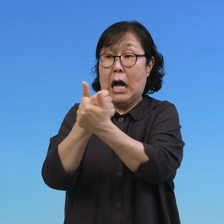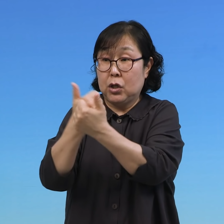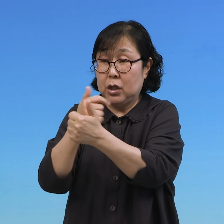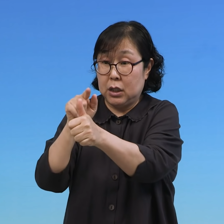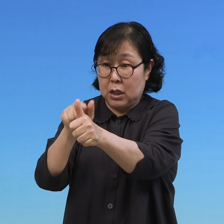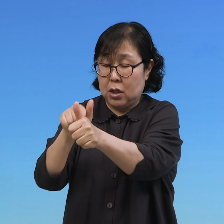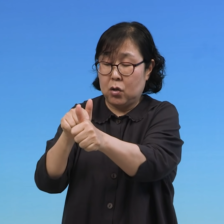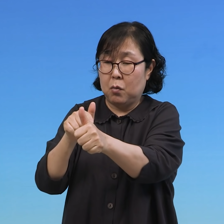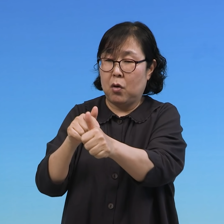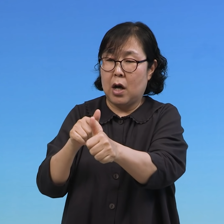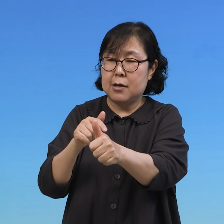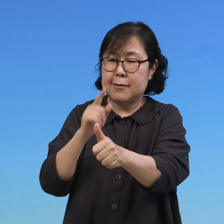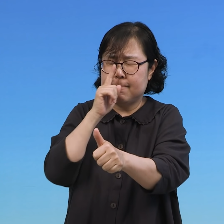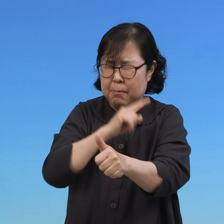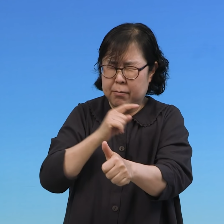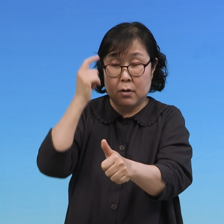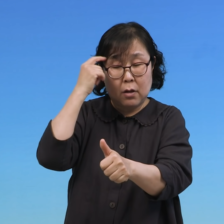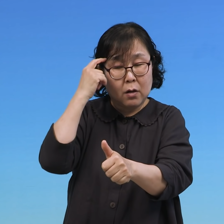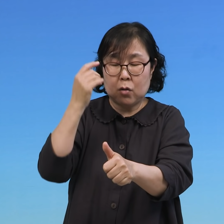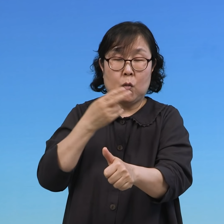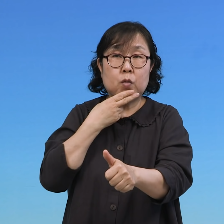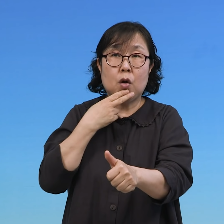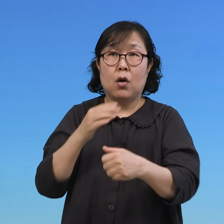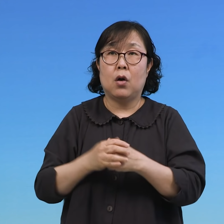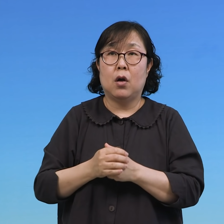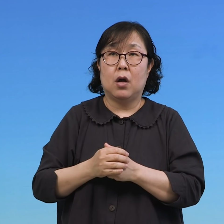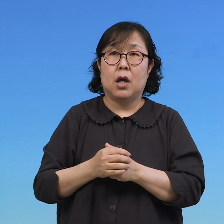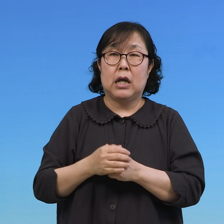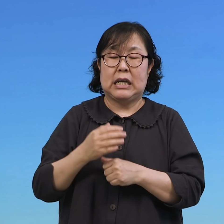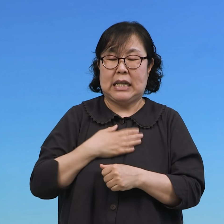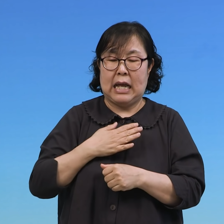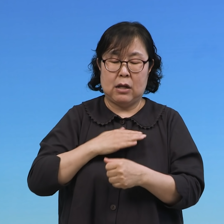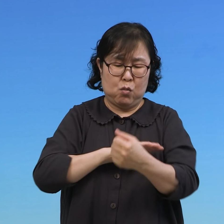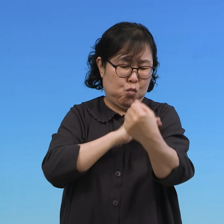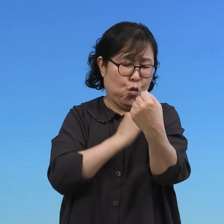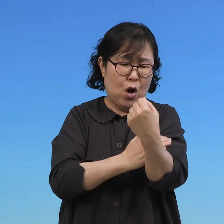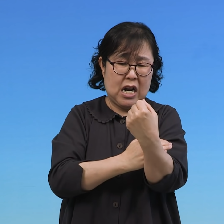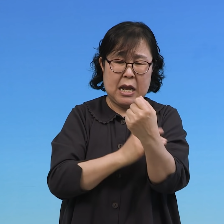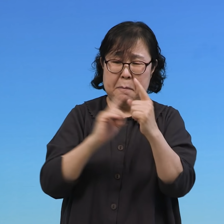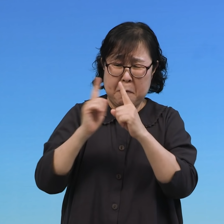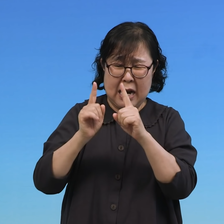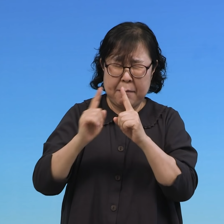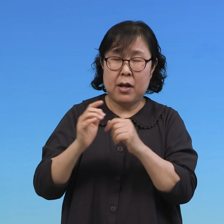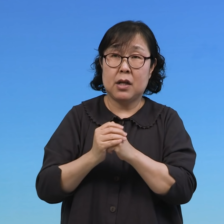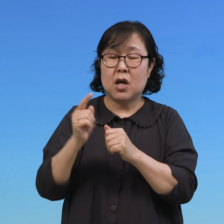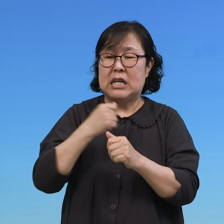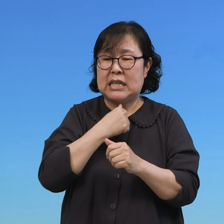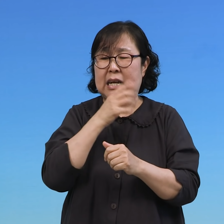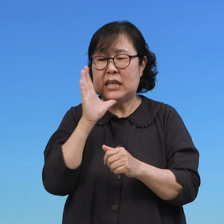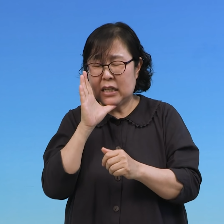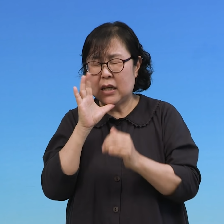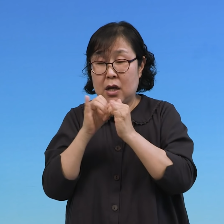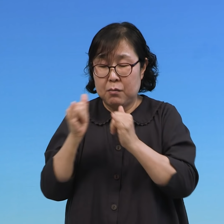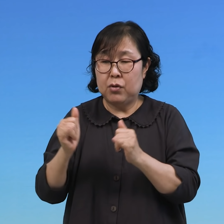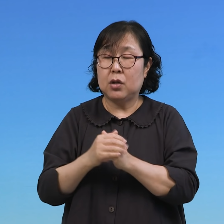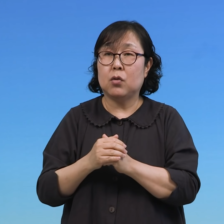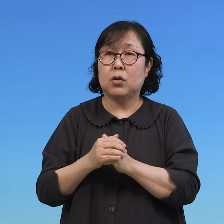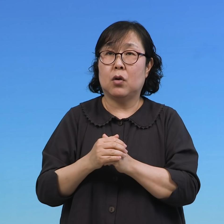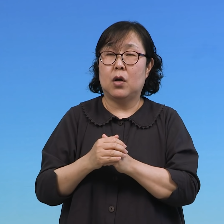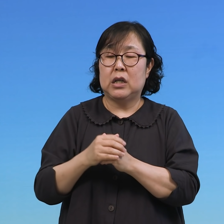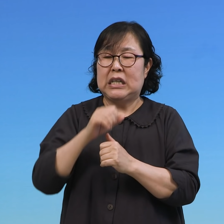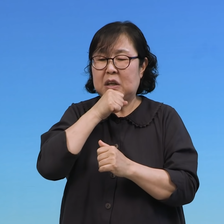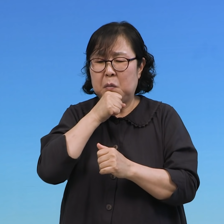대하여 뭐 괘씸한 생각도 안 들고요. 이것도 내가 뭐 갖고 가서 또 내 권리 주장하고 그러면 저 나이 드신 저분이